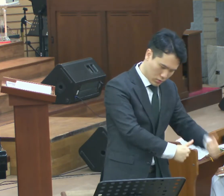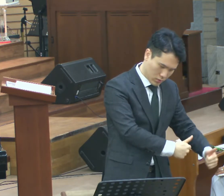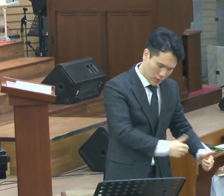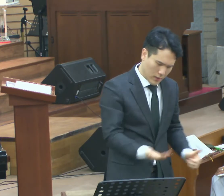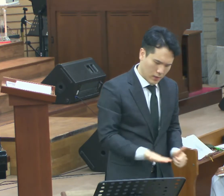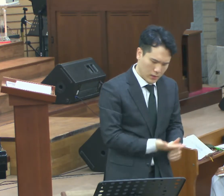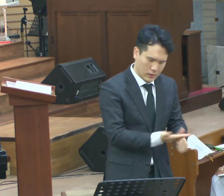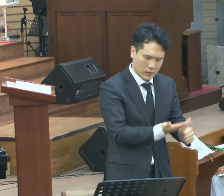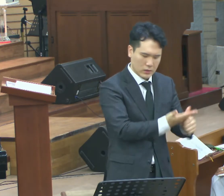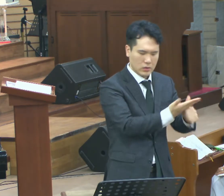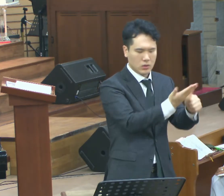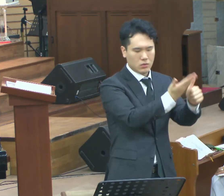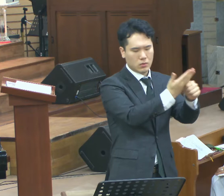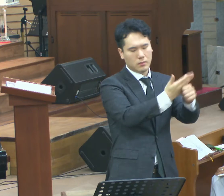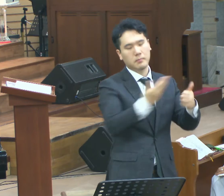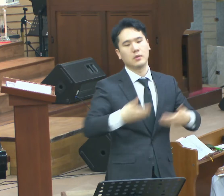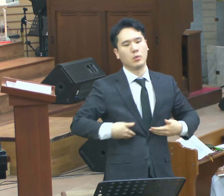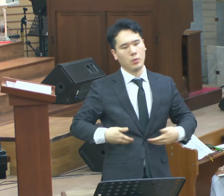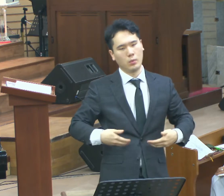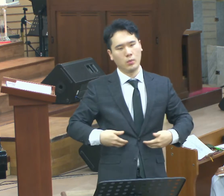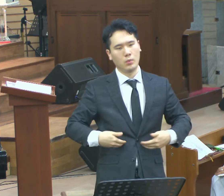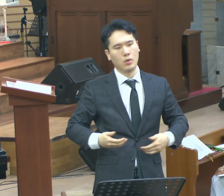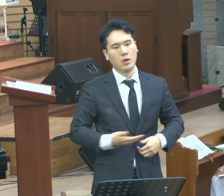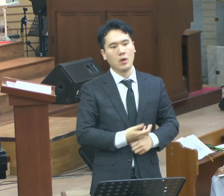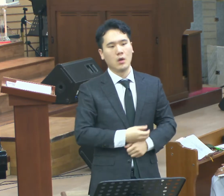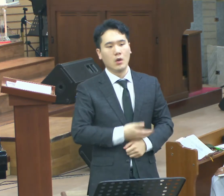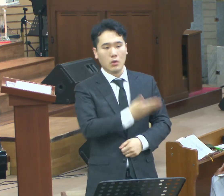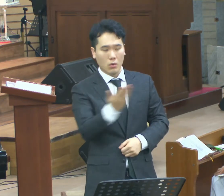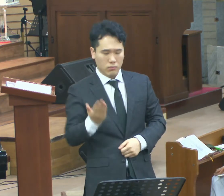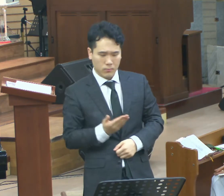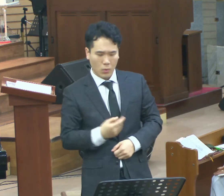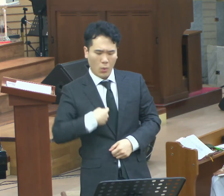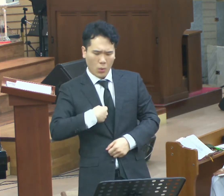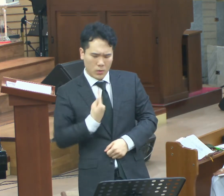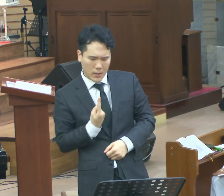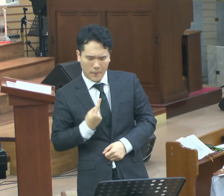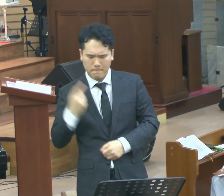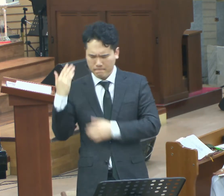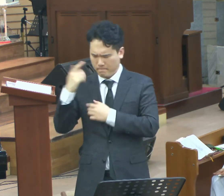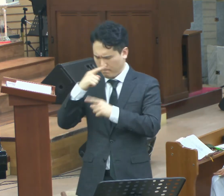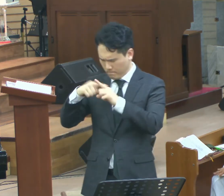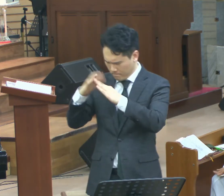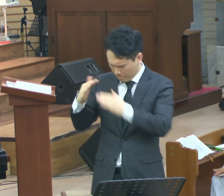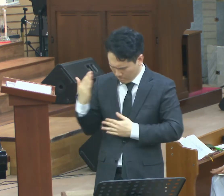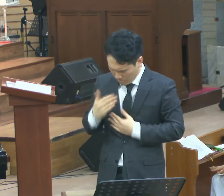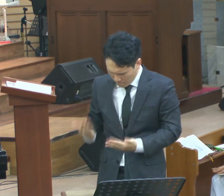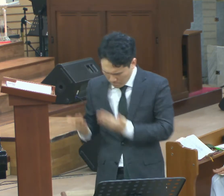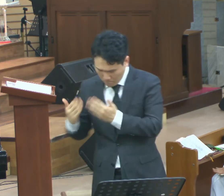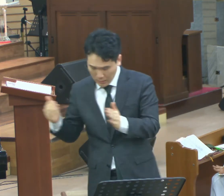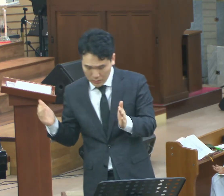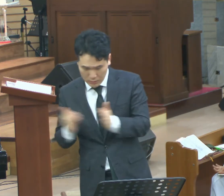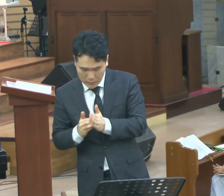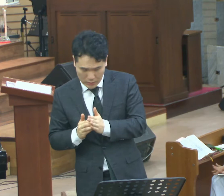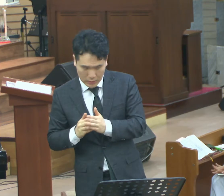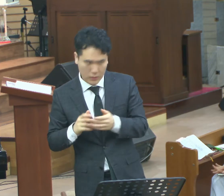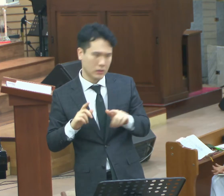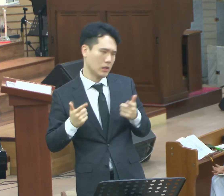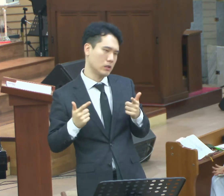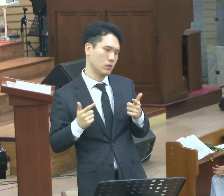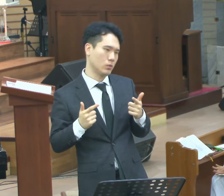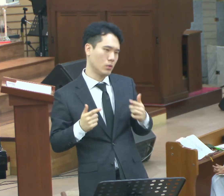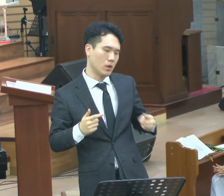그런 능력으로 나타나게 되기를 주의 이름으로 축원합니다. 그것이 너무너무 중요해요. 그것이 너무너무 중요해요.